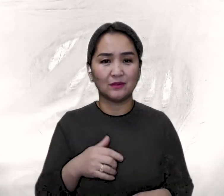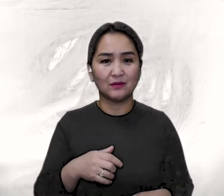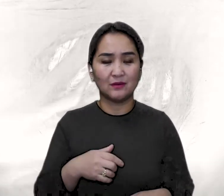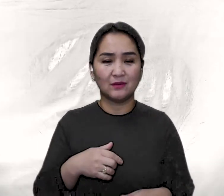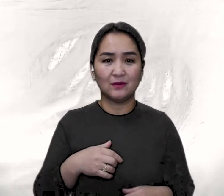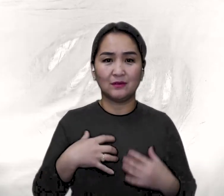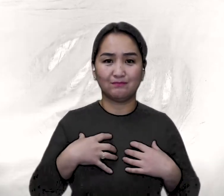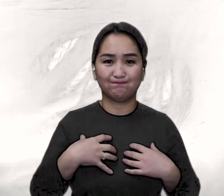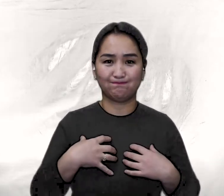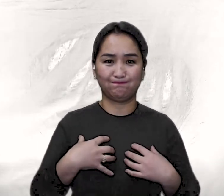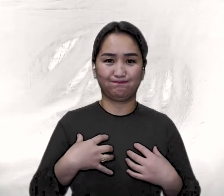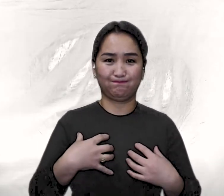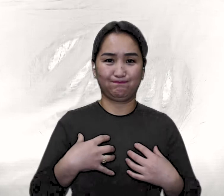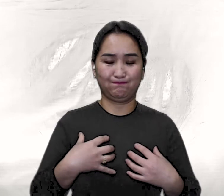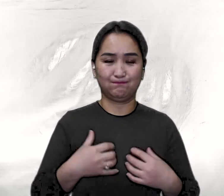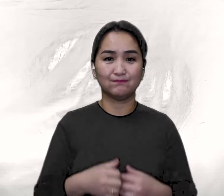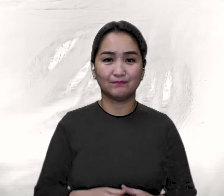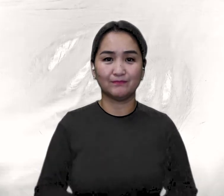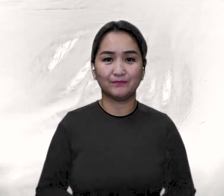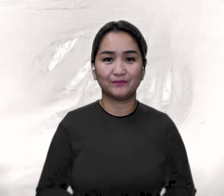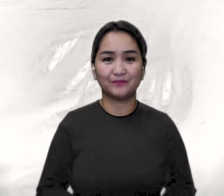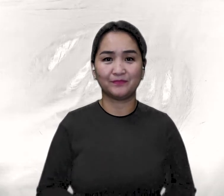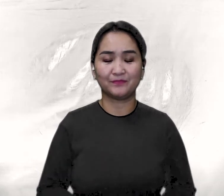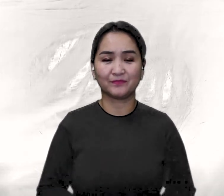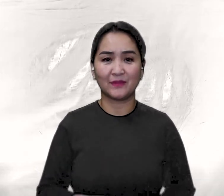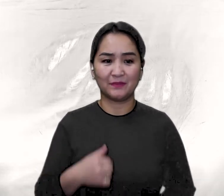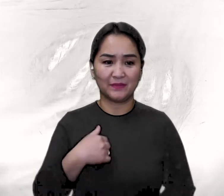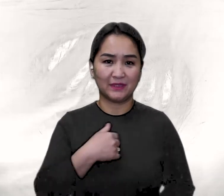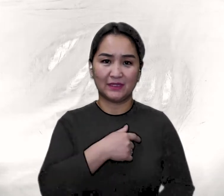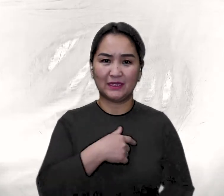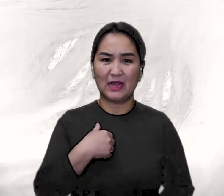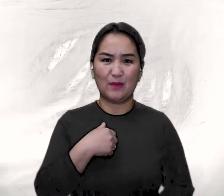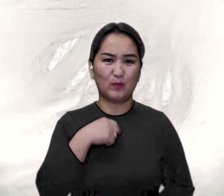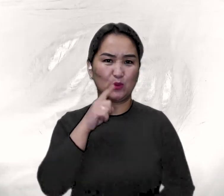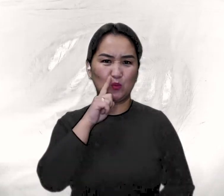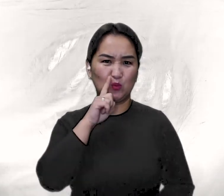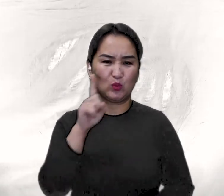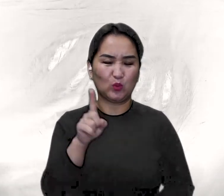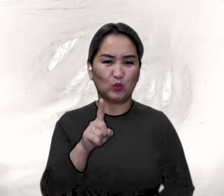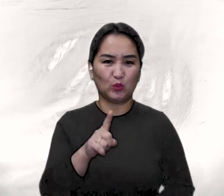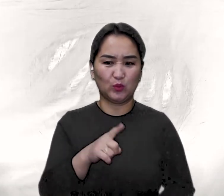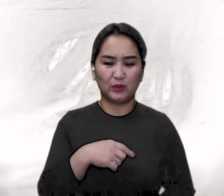нэг юм сонин ургаад тэгээд тэрэндээ амар дургу хүрдэг лээсэн л тэгээд